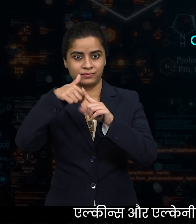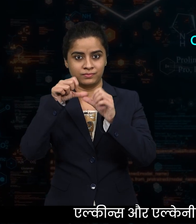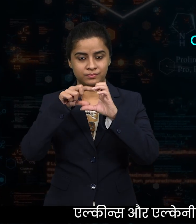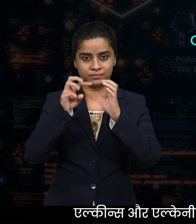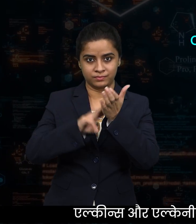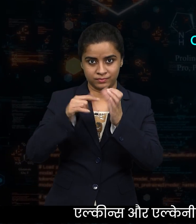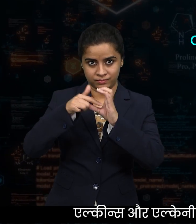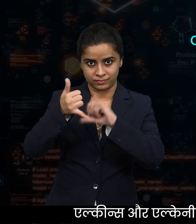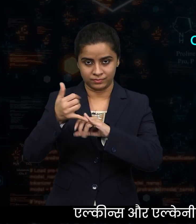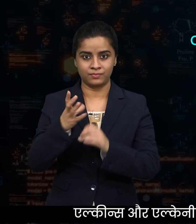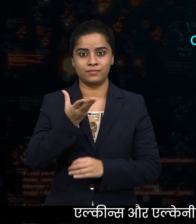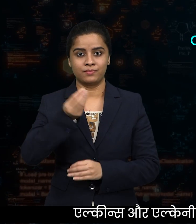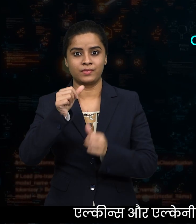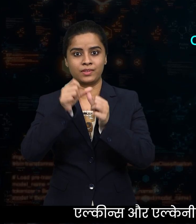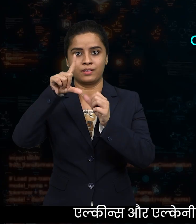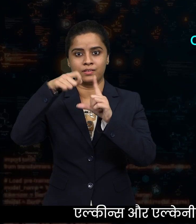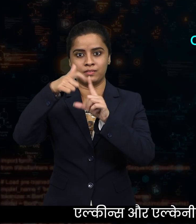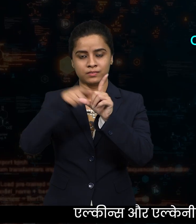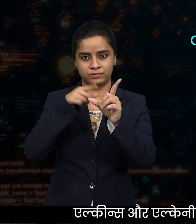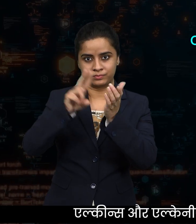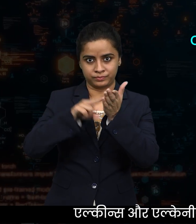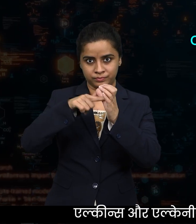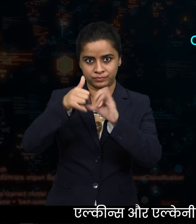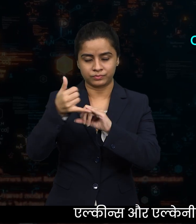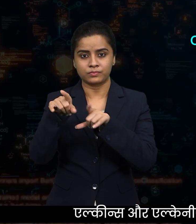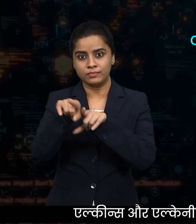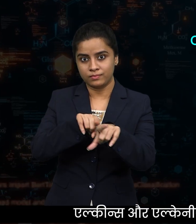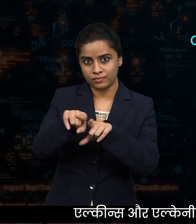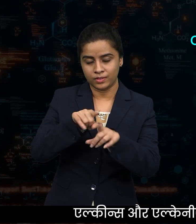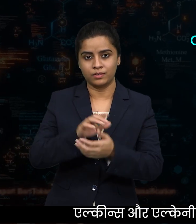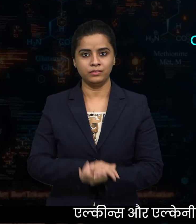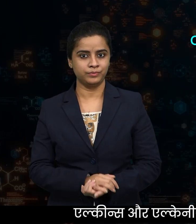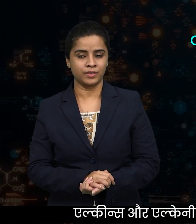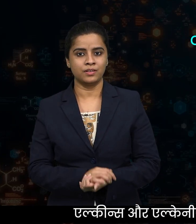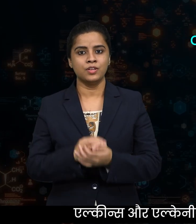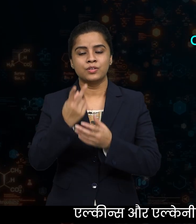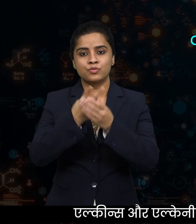एल्कीन्स और एल्कनीज असंतृप्त हाइड्रोकार्बन के उदाहरण हैं।